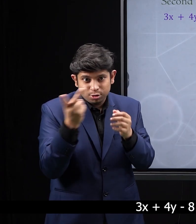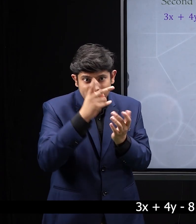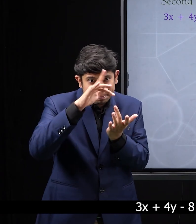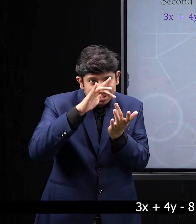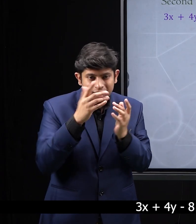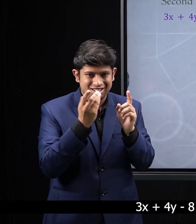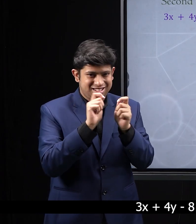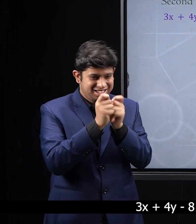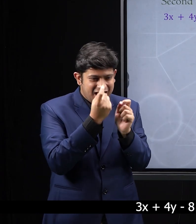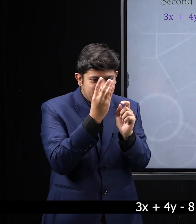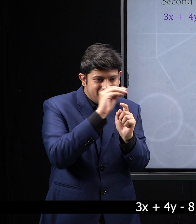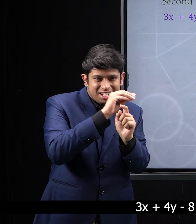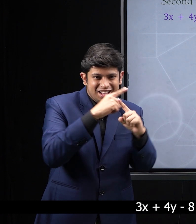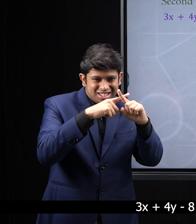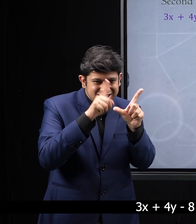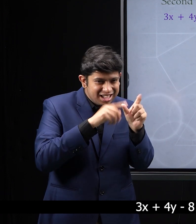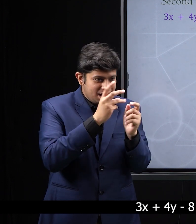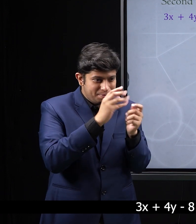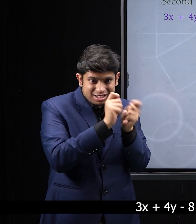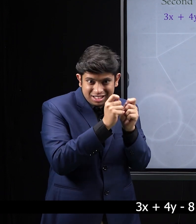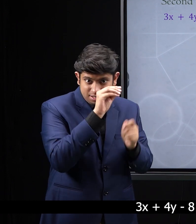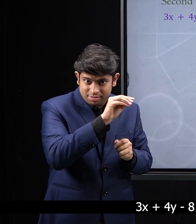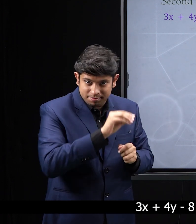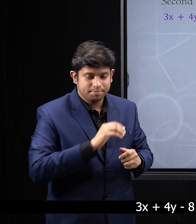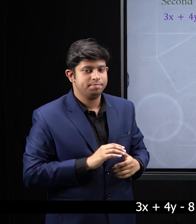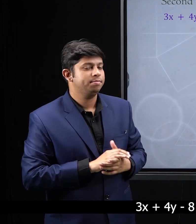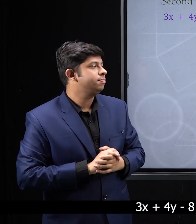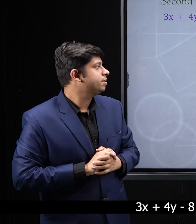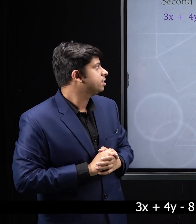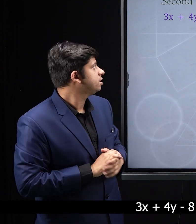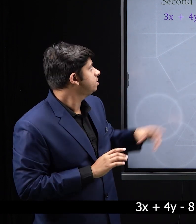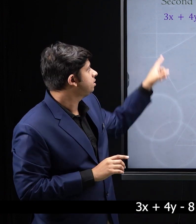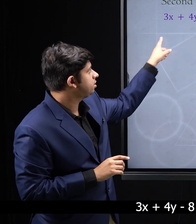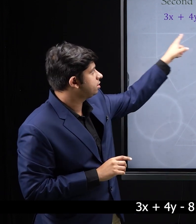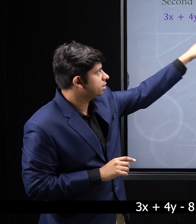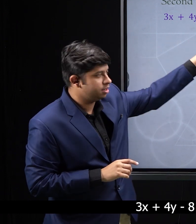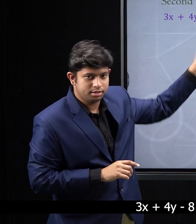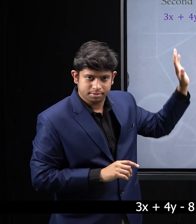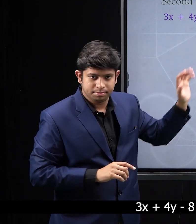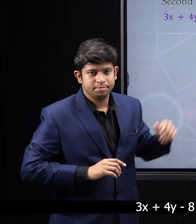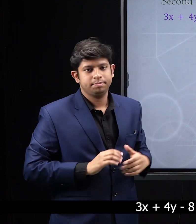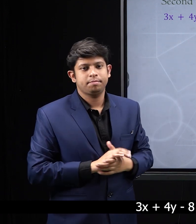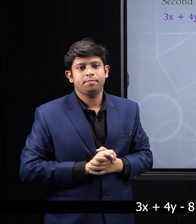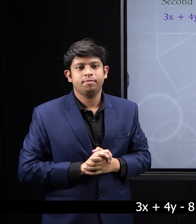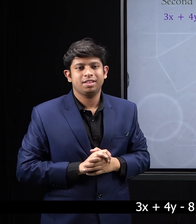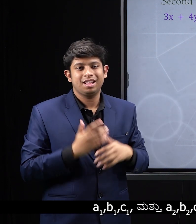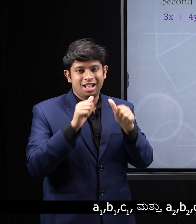3x 4y - 8 = 0 ಮತ್ತು 6x 8y - 16 = 0.